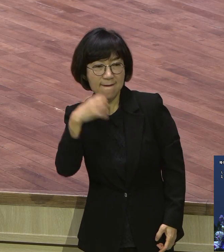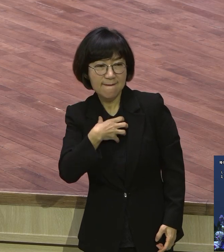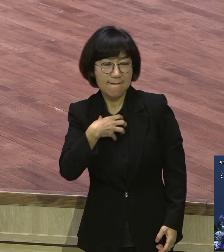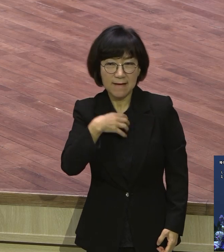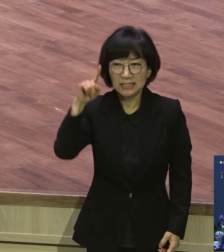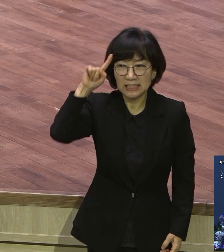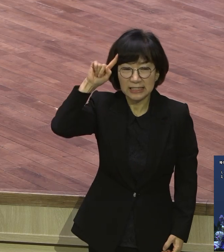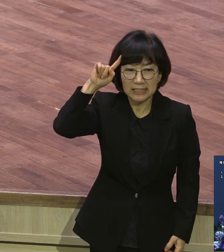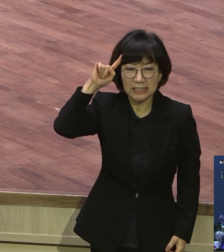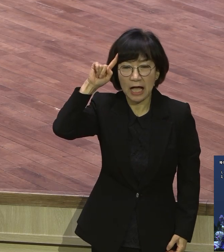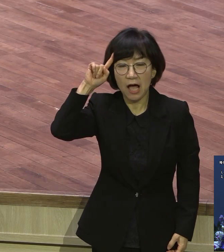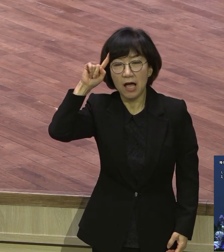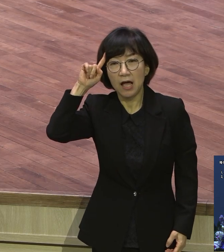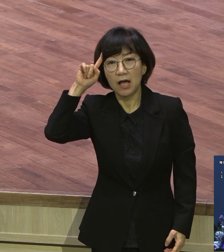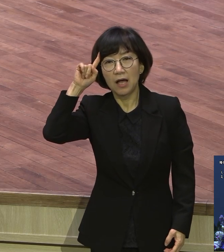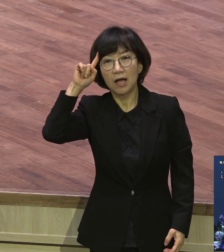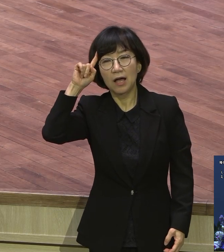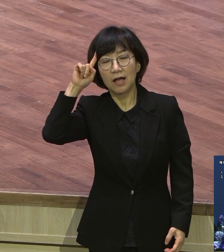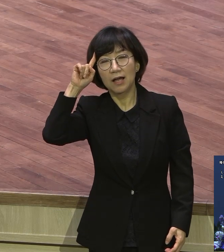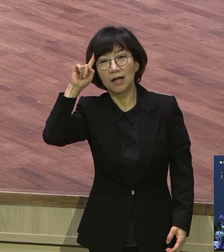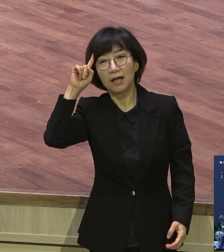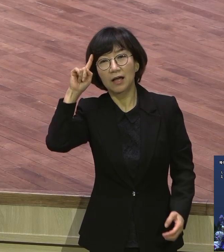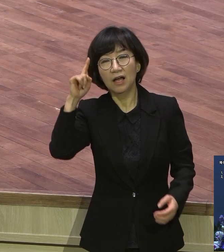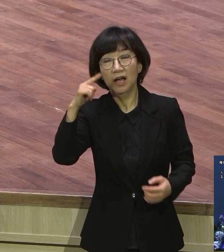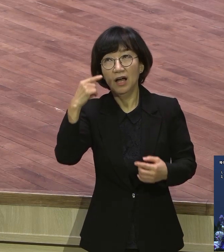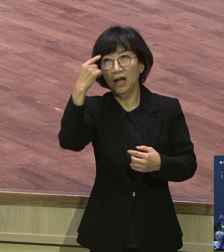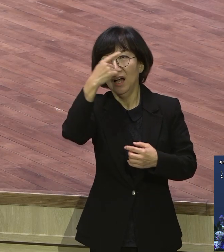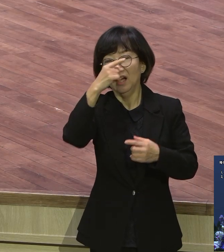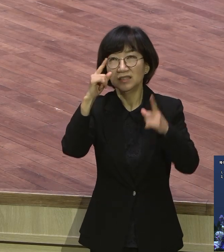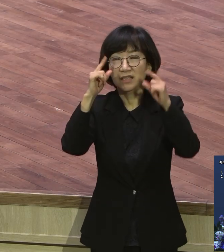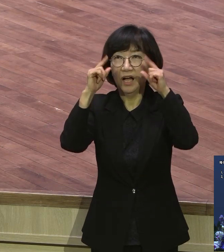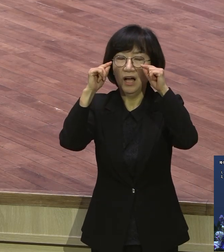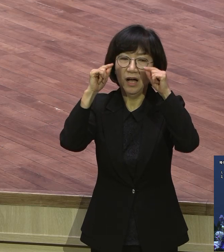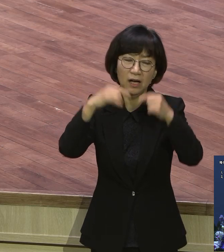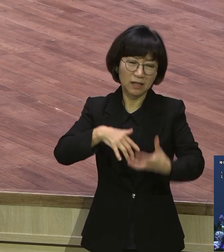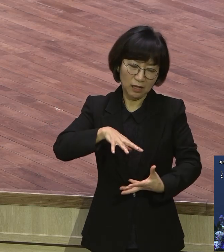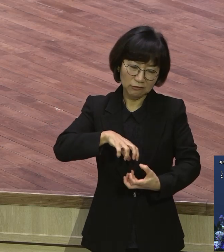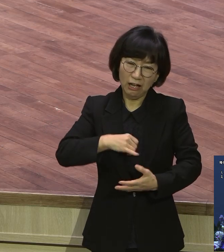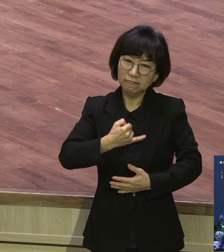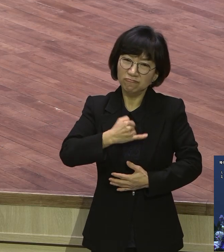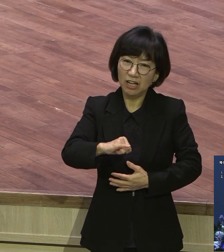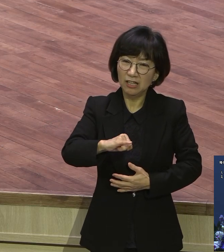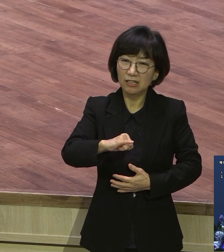현상이 일어납니다 불매증이 걸립니다 소화가 안 됩니다